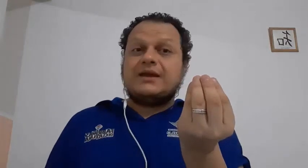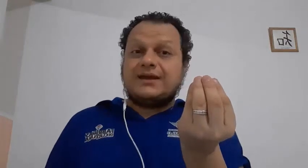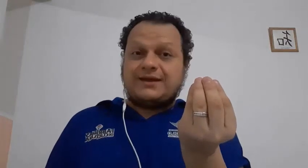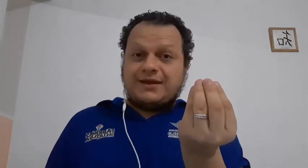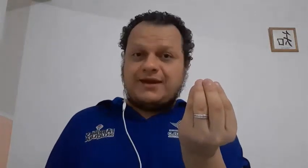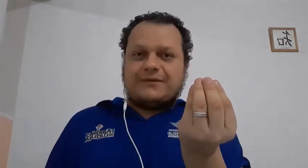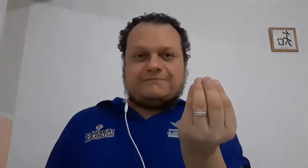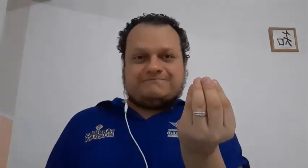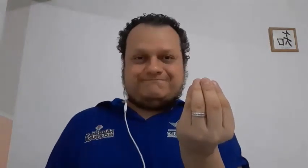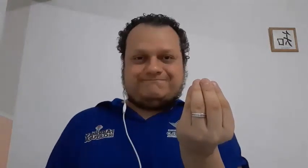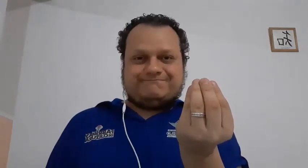Q.